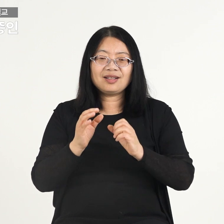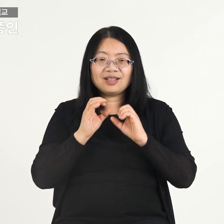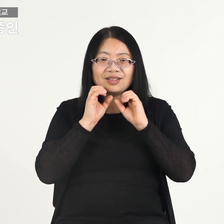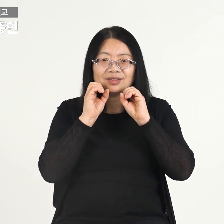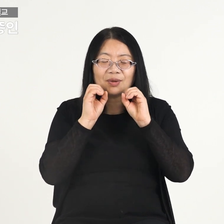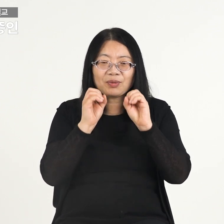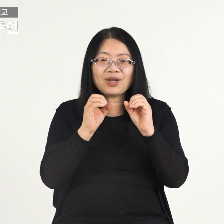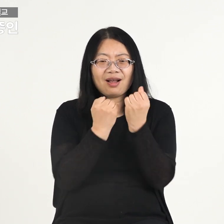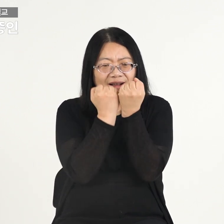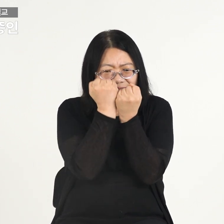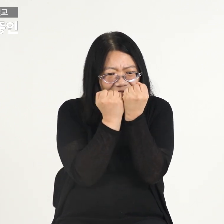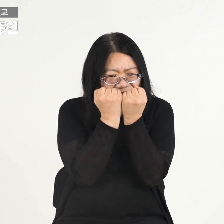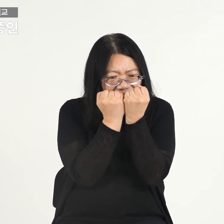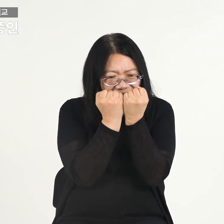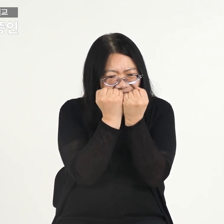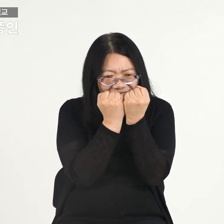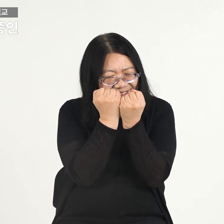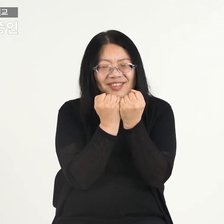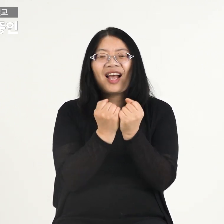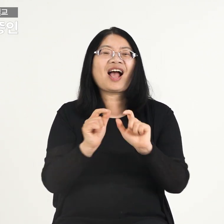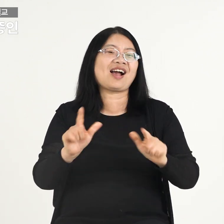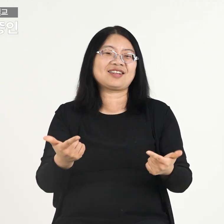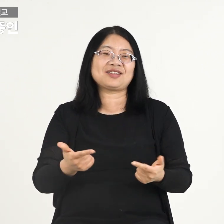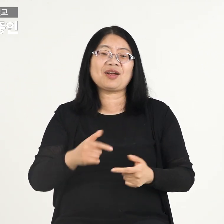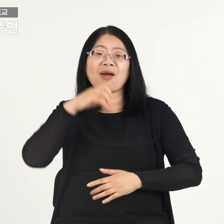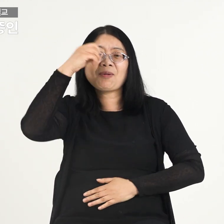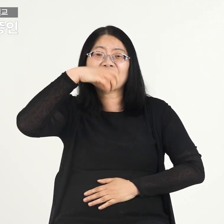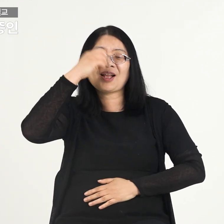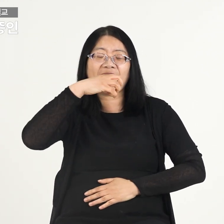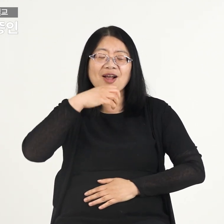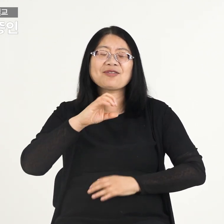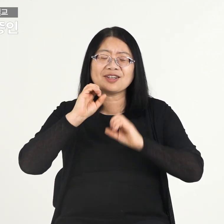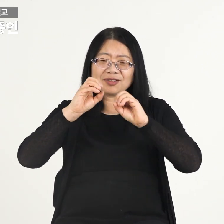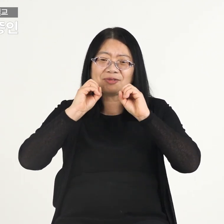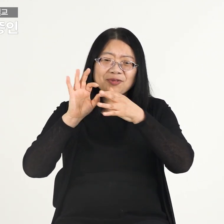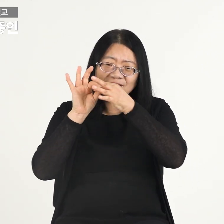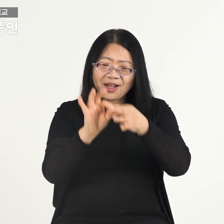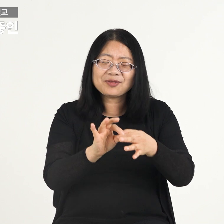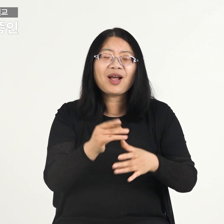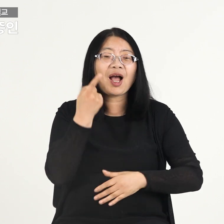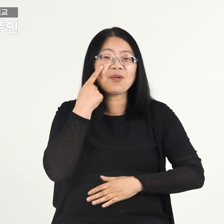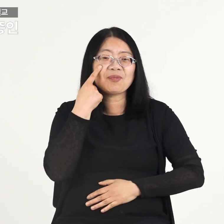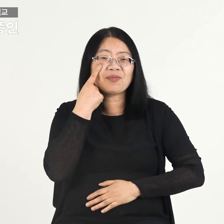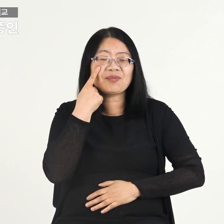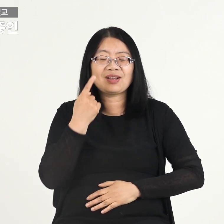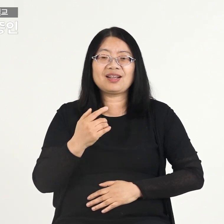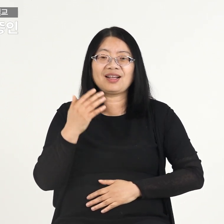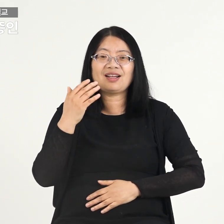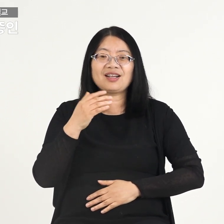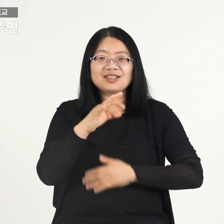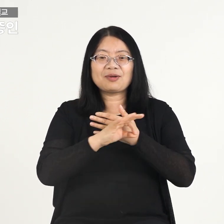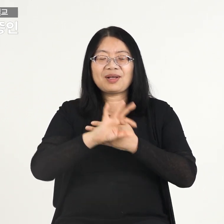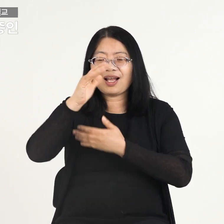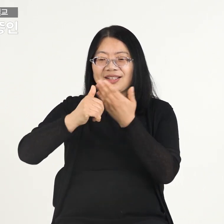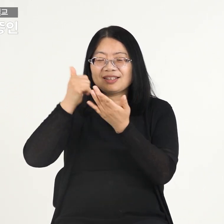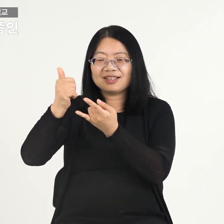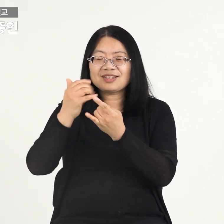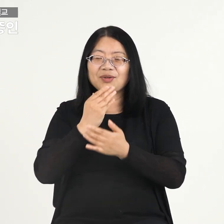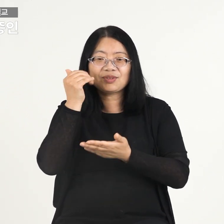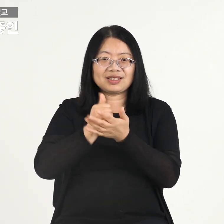전도는 설득하는 게 아니에요. 그냥 던지는 거예요. 그러면 하나님이,